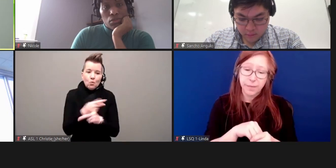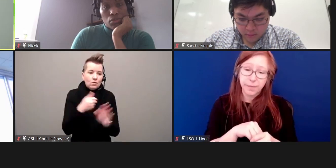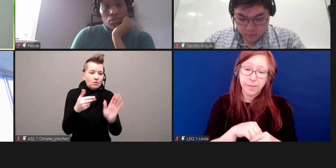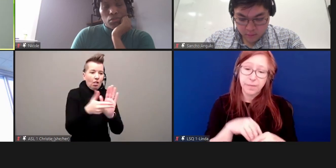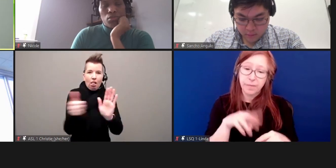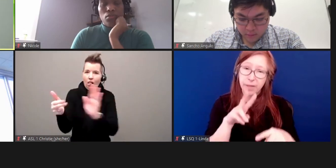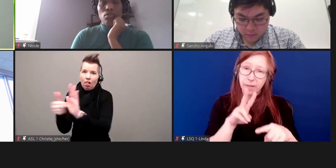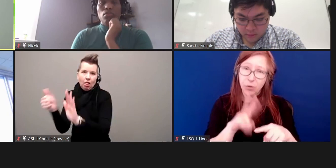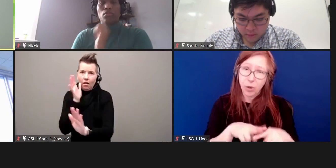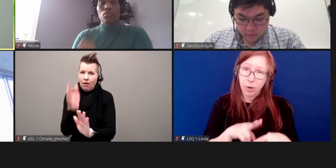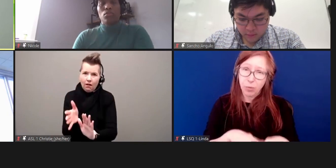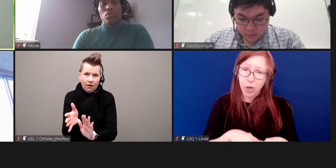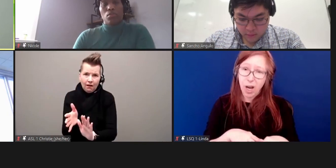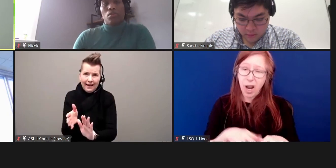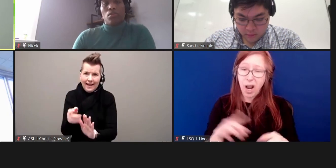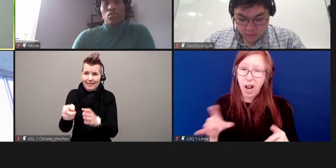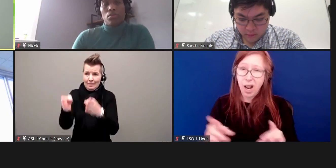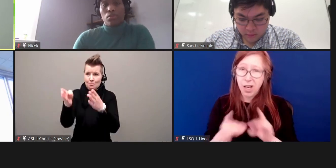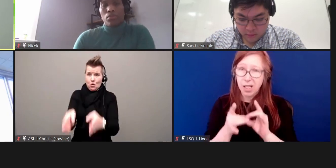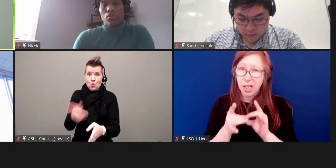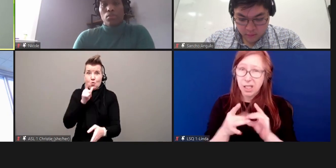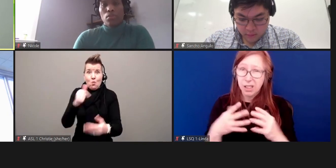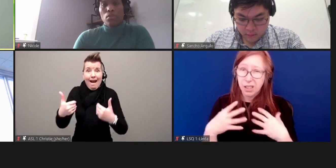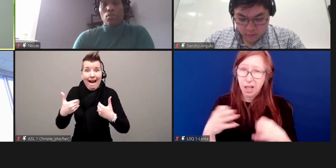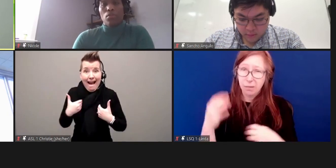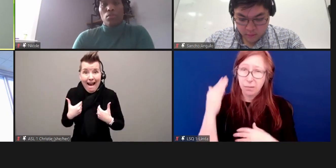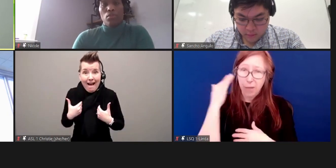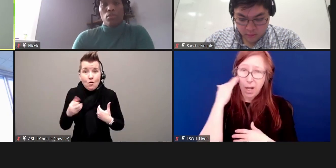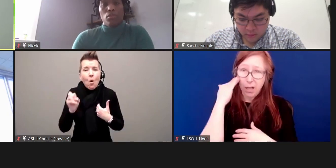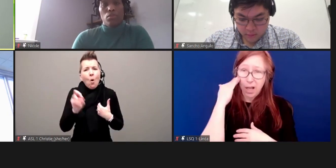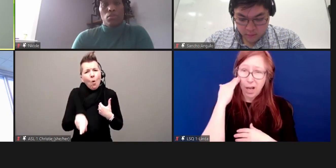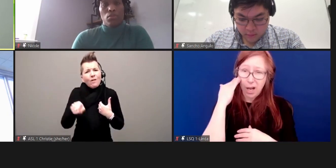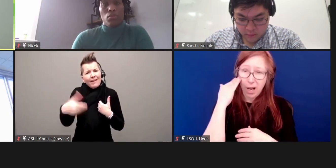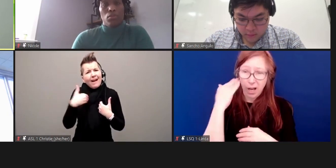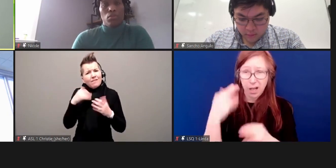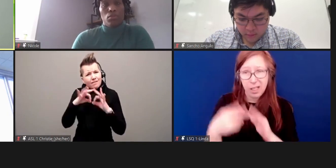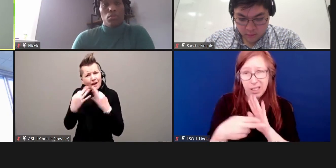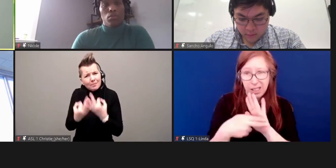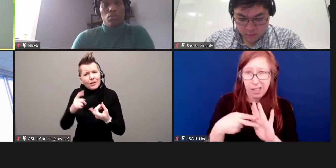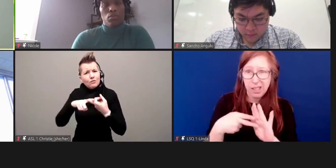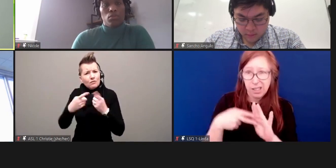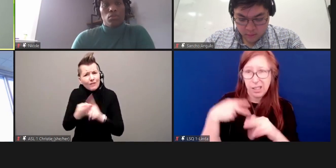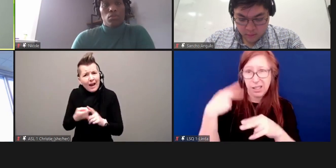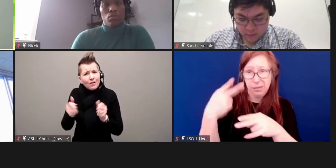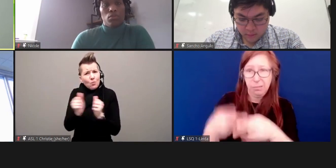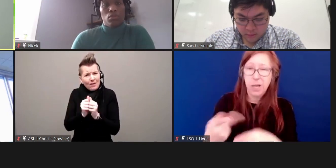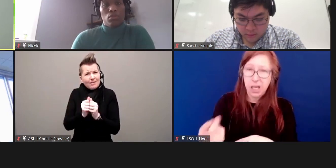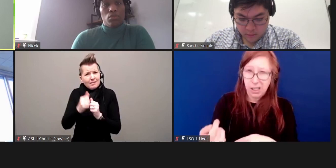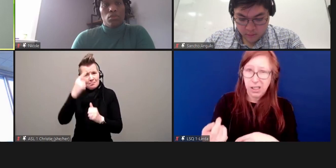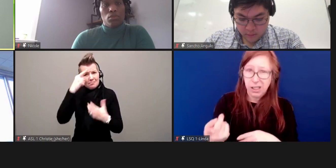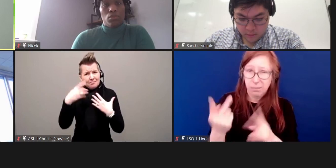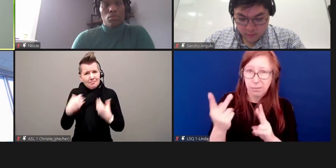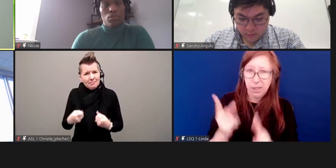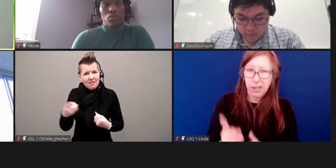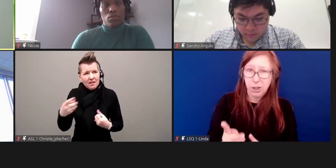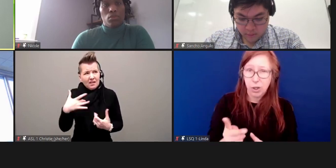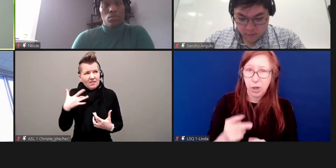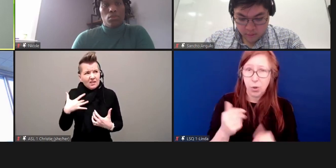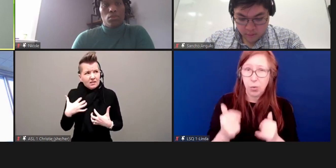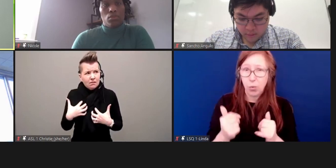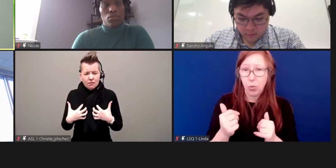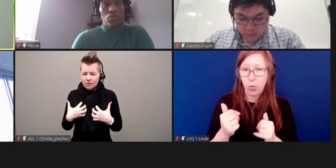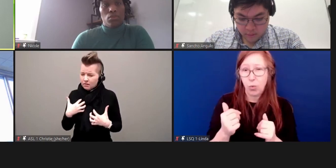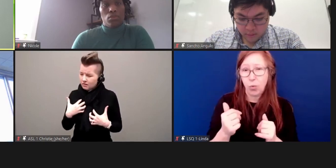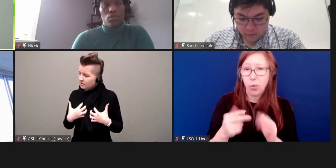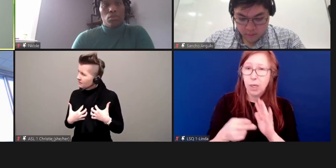qui vraiment porte sur la santé mentale, stigmatise la personne qui a un tel diagnostic ou quelqu'un qui connaît quelqu'un avec cette maladie. Il